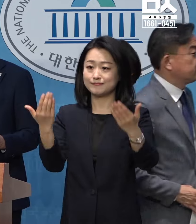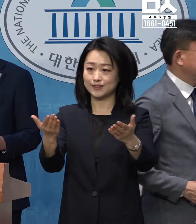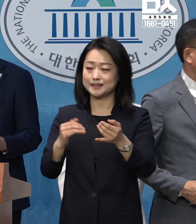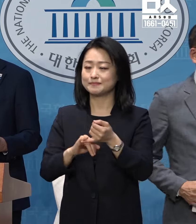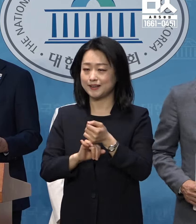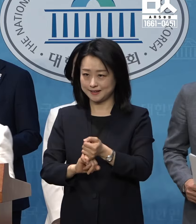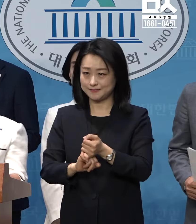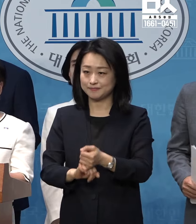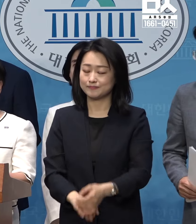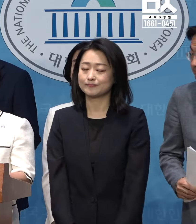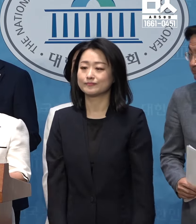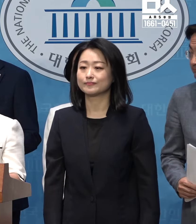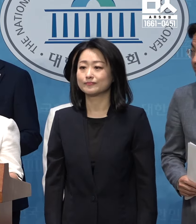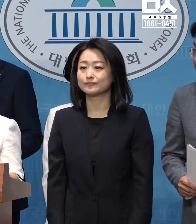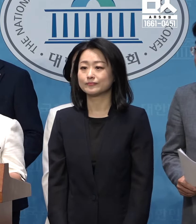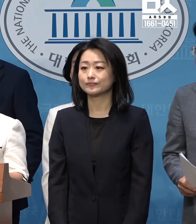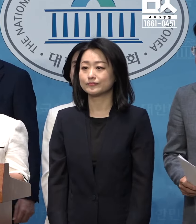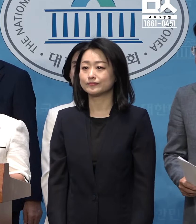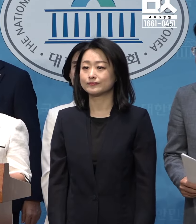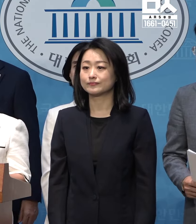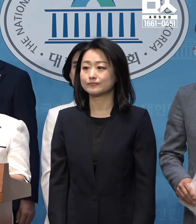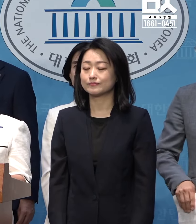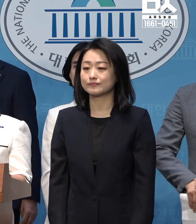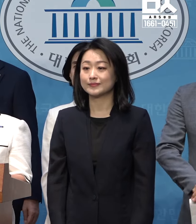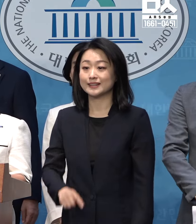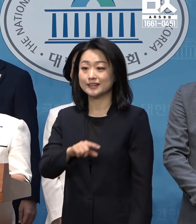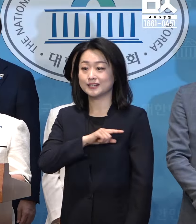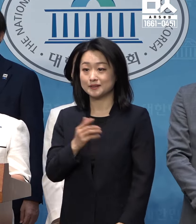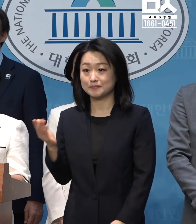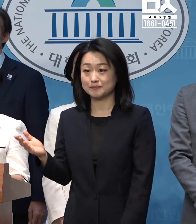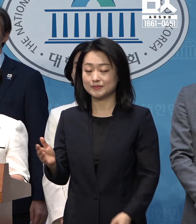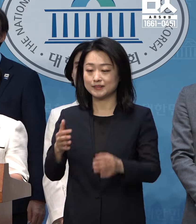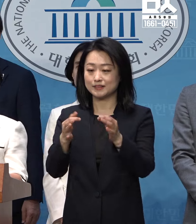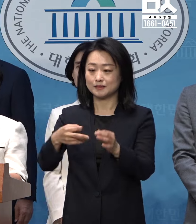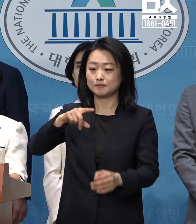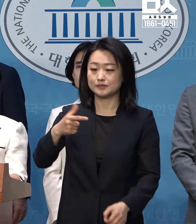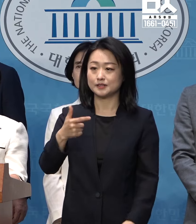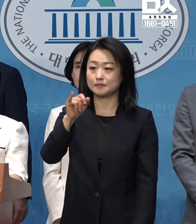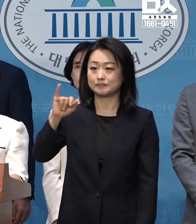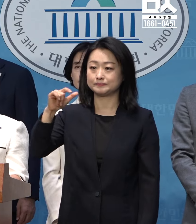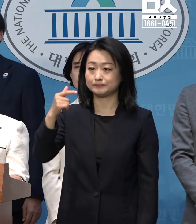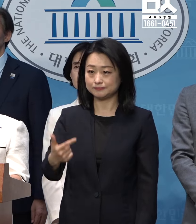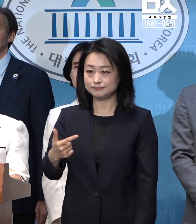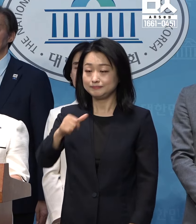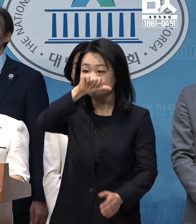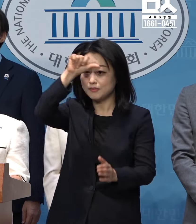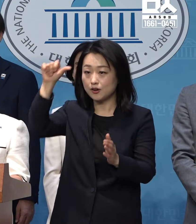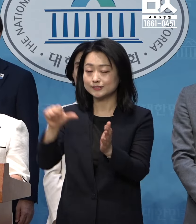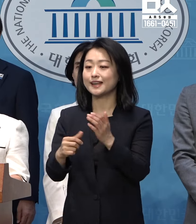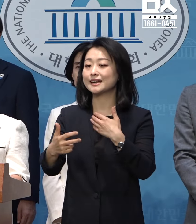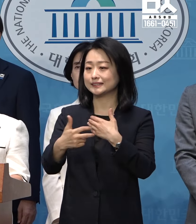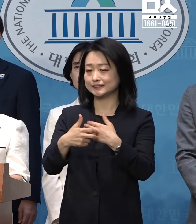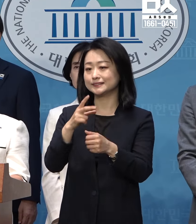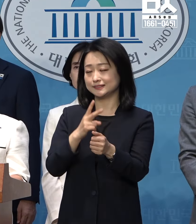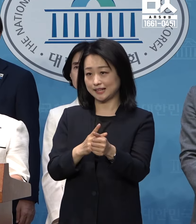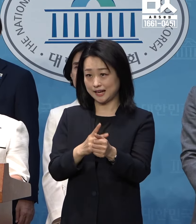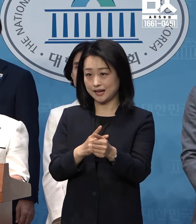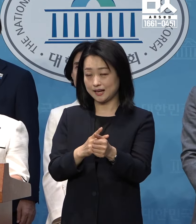김선민 의원 인사드립니다. 평생을 의사이자